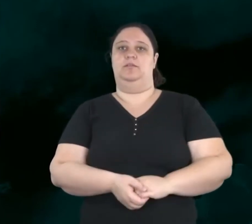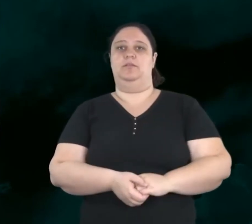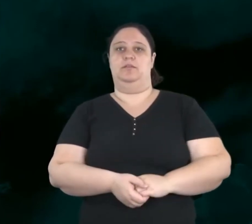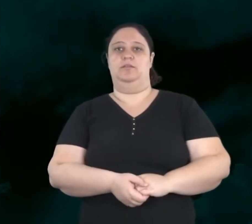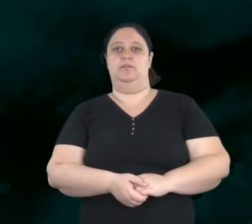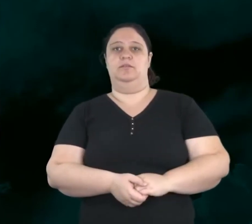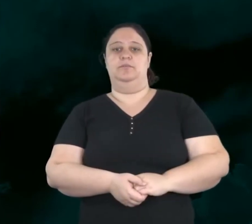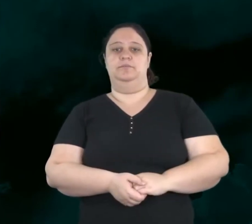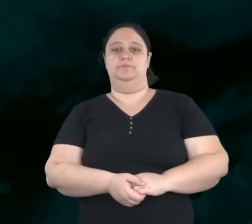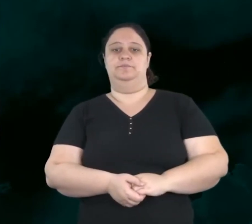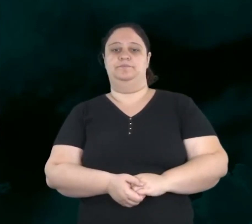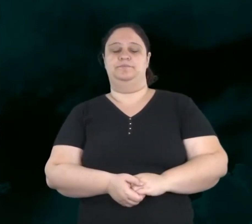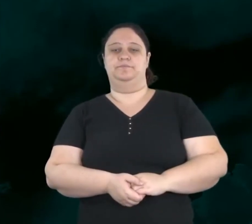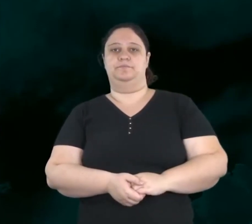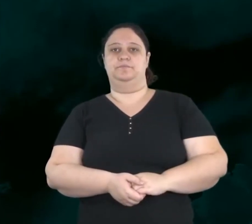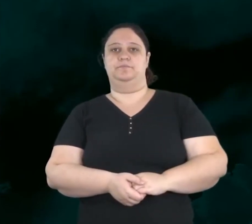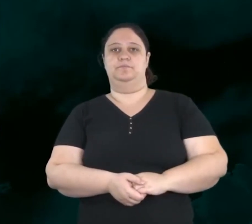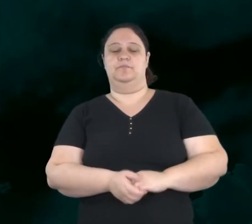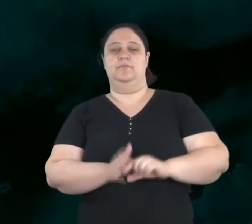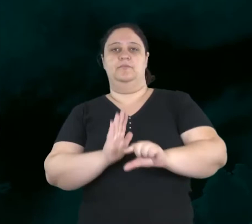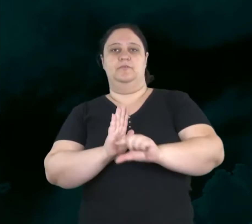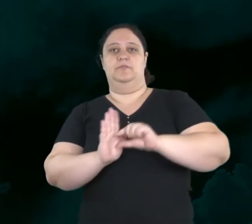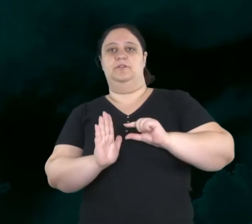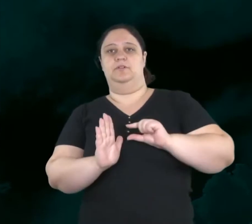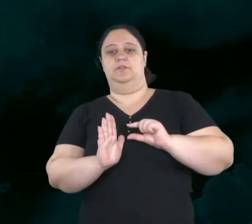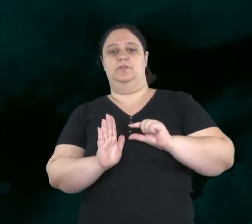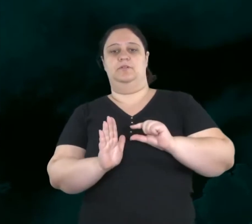Romanos capítulo 10, né, versículo